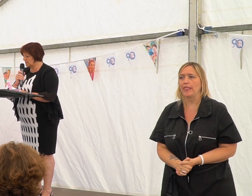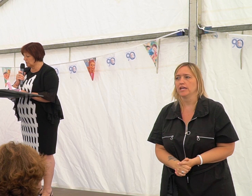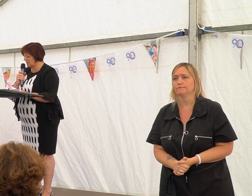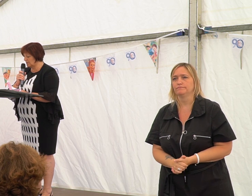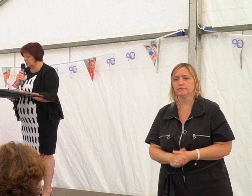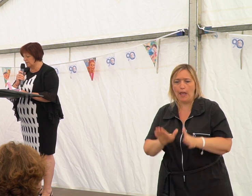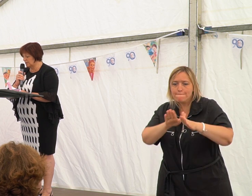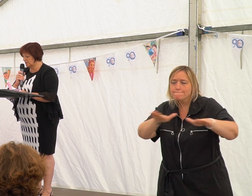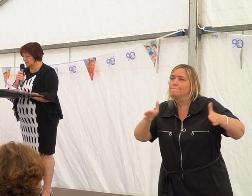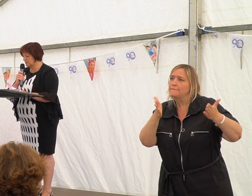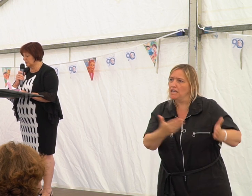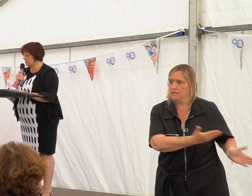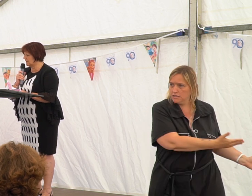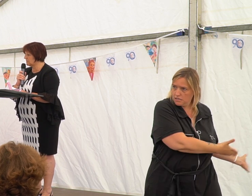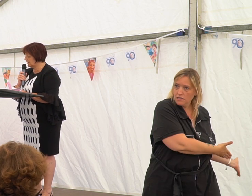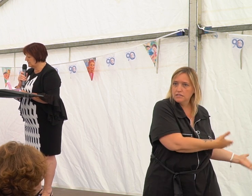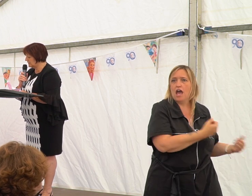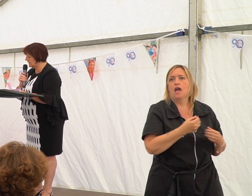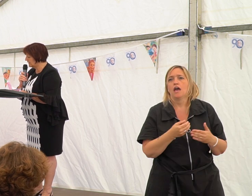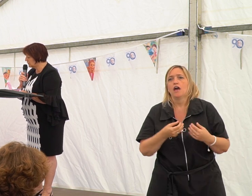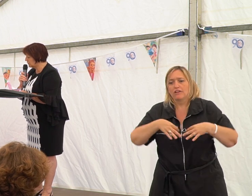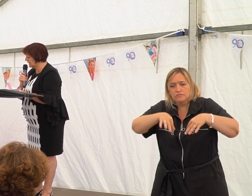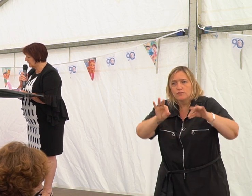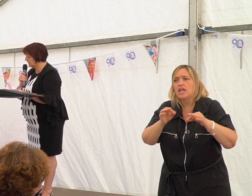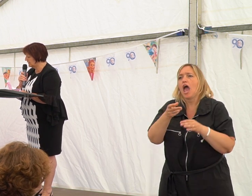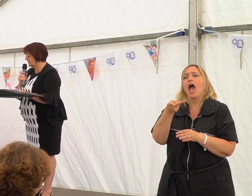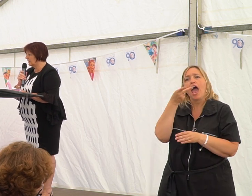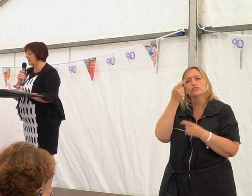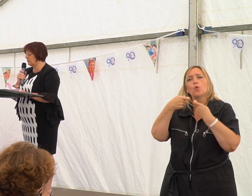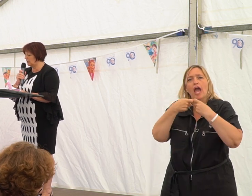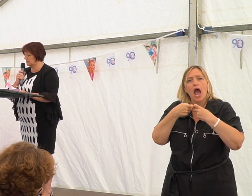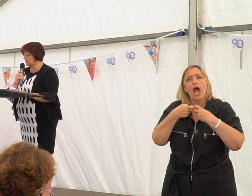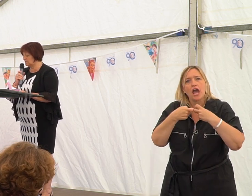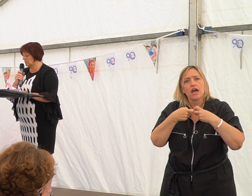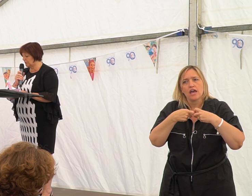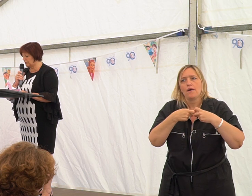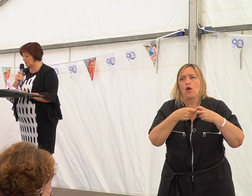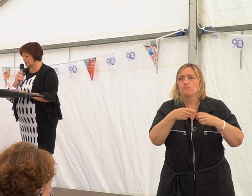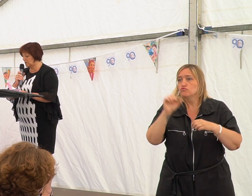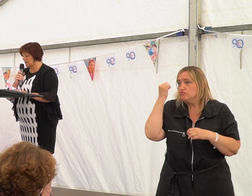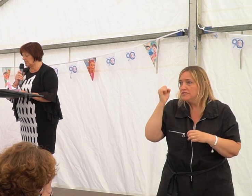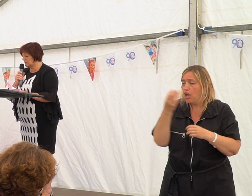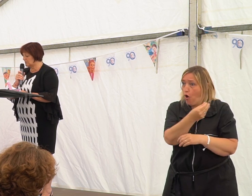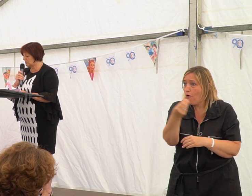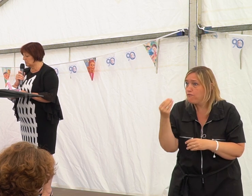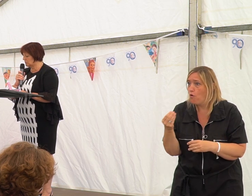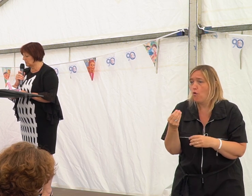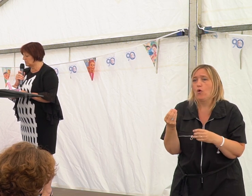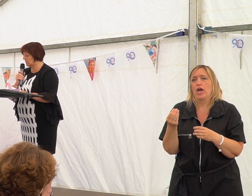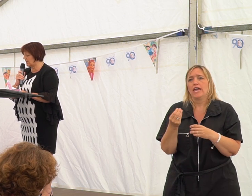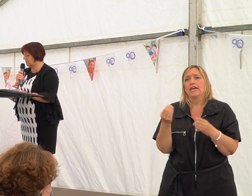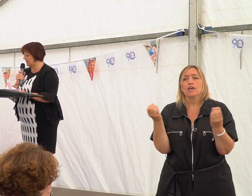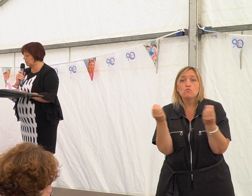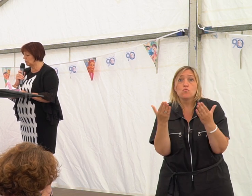Une plaque sera dévoilée. Elle sera scellée à Herzogar, rappelant ainsi l'enfance et l'esquisse de